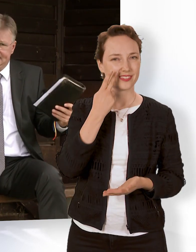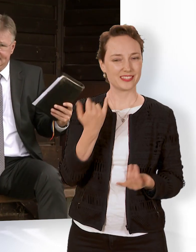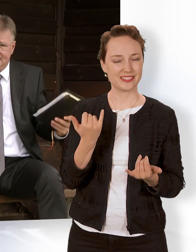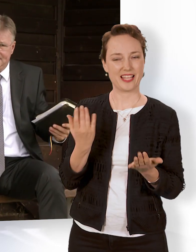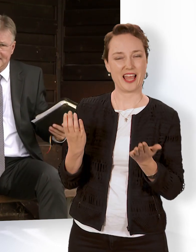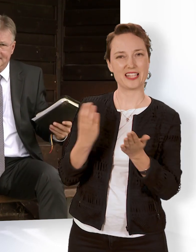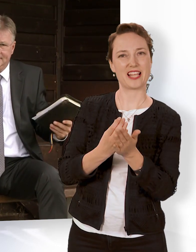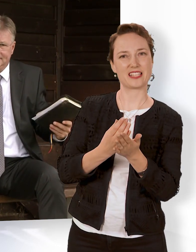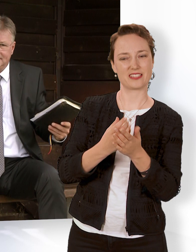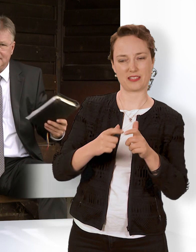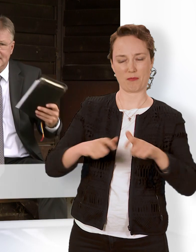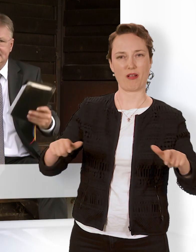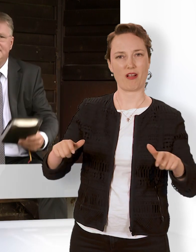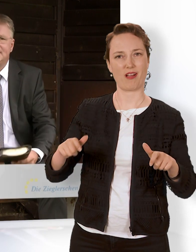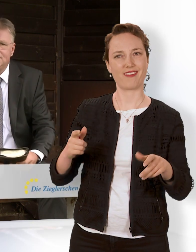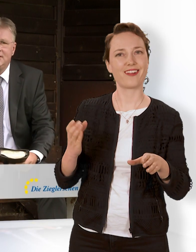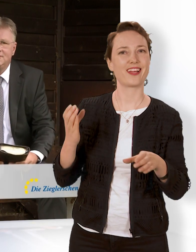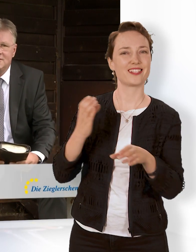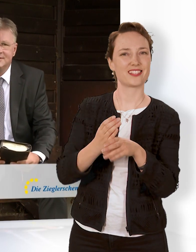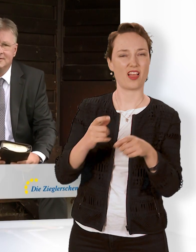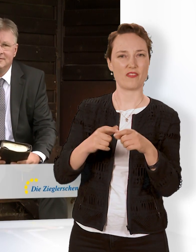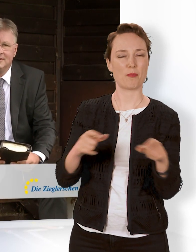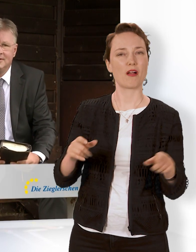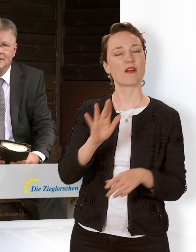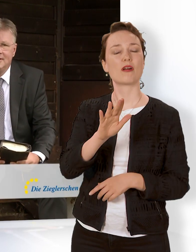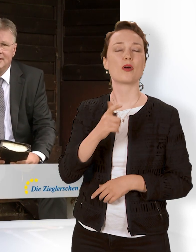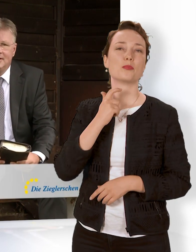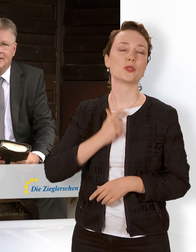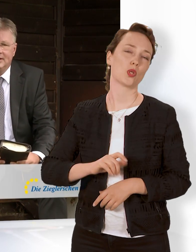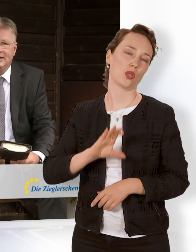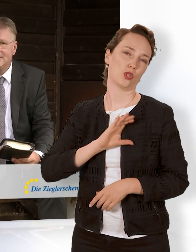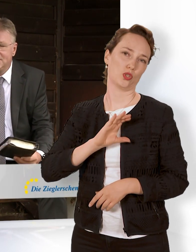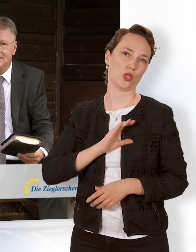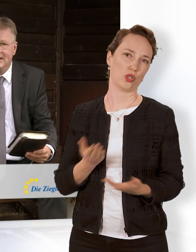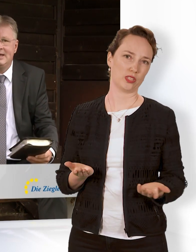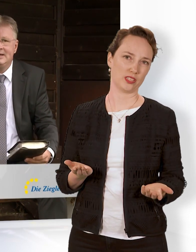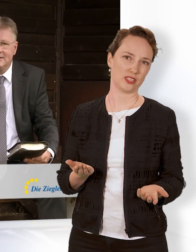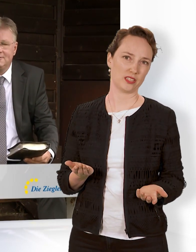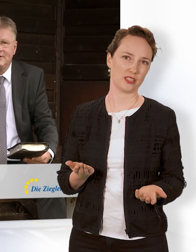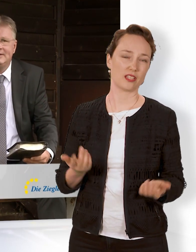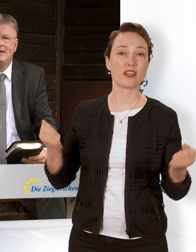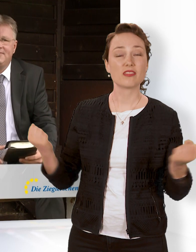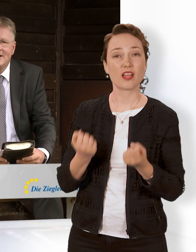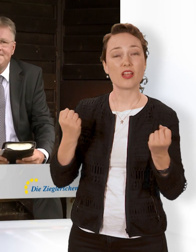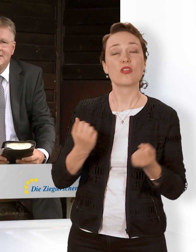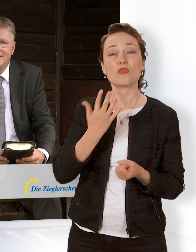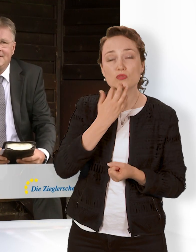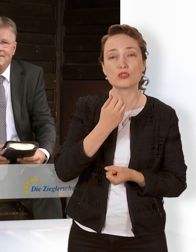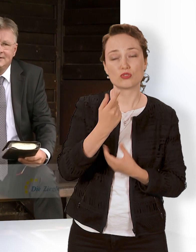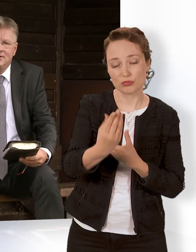Ersatzbank, diese Reservebank als Ihre persönliche Chance. Der Trainer möchte Sie gerne in Ihrer Startelf